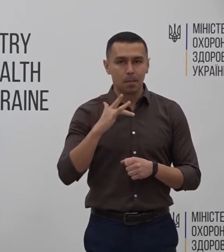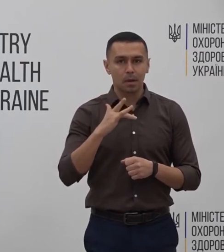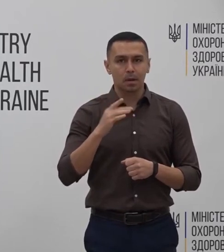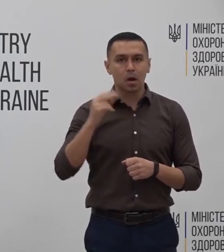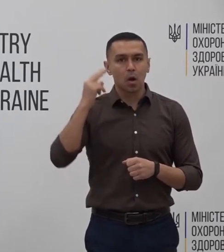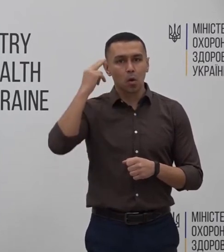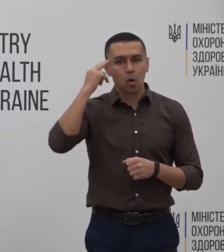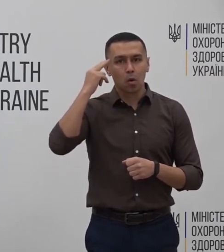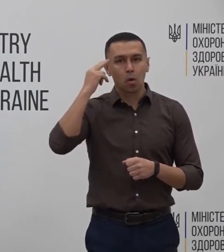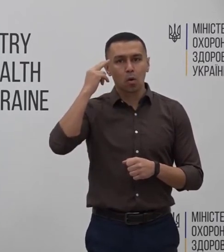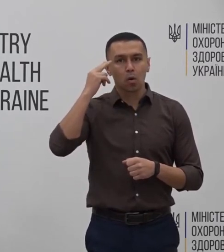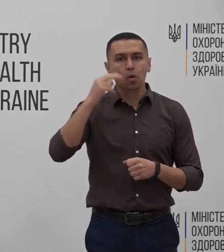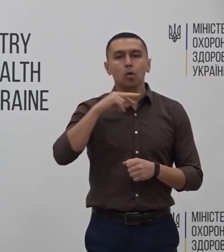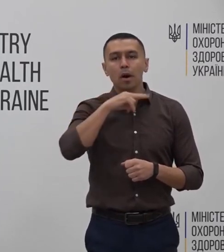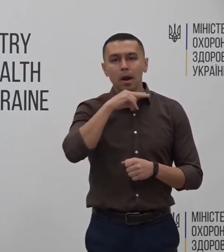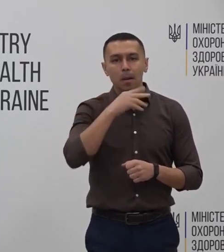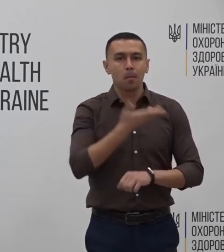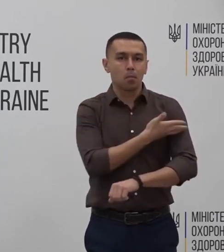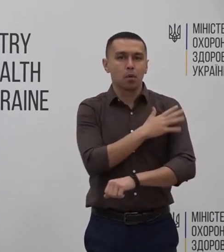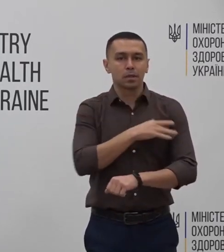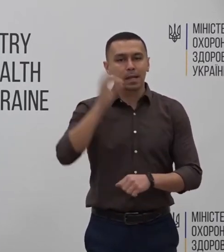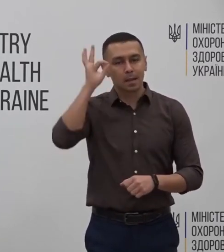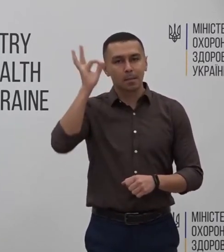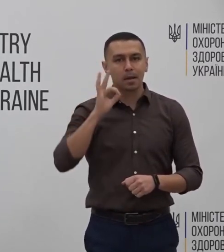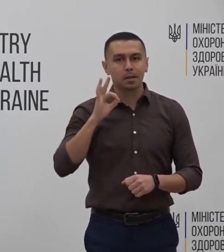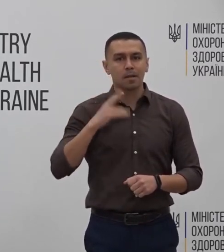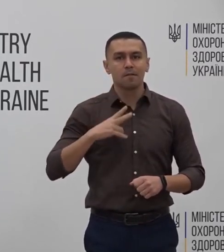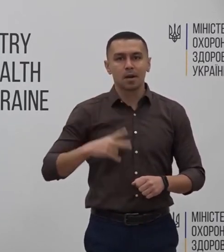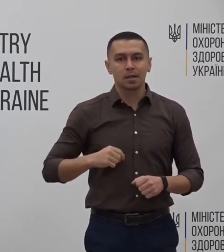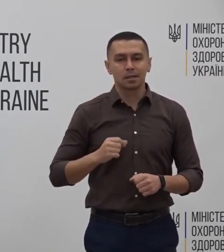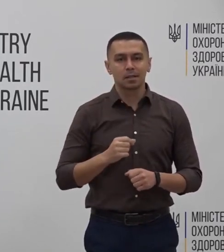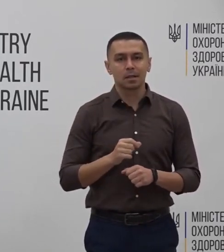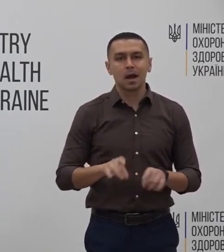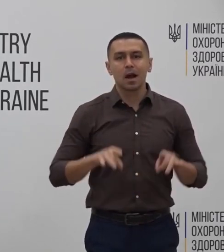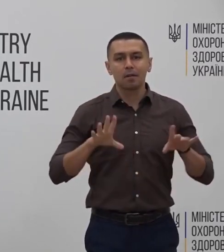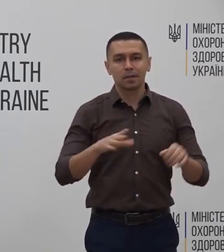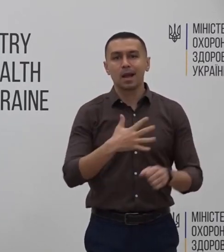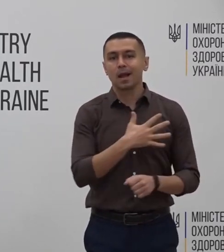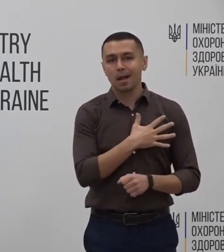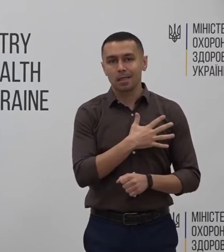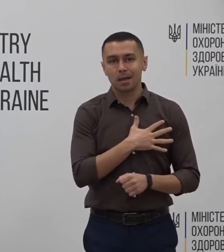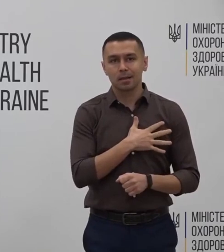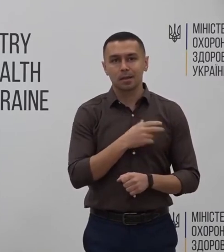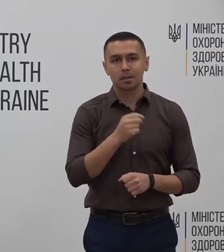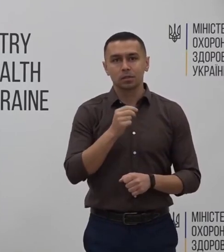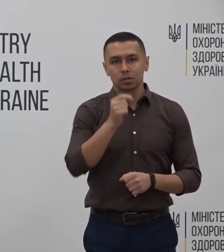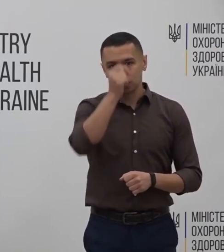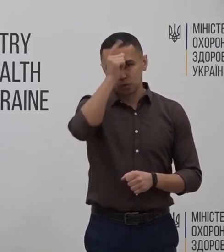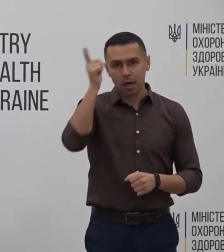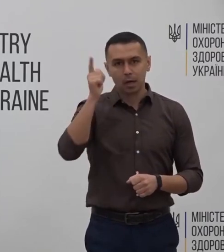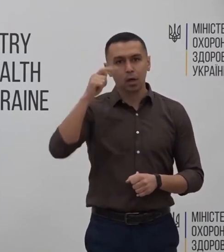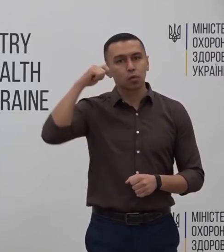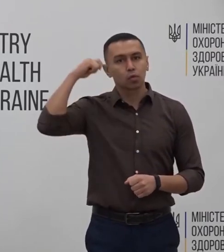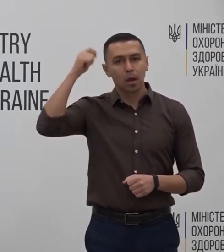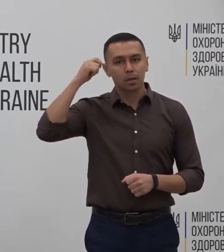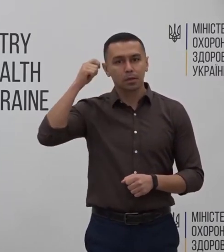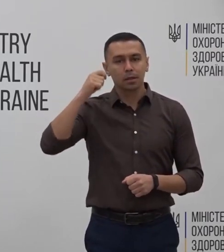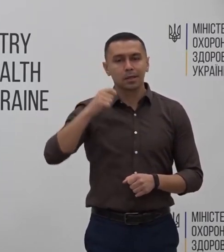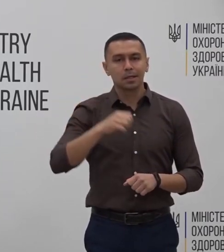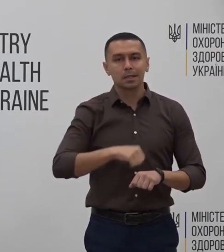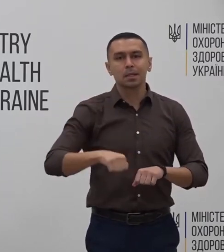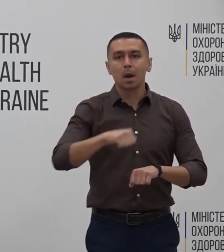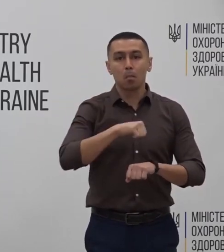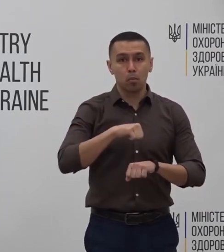Америки, Корея, Польща, Німеччина, Велика Британія, Франція, Австрія, Канада, Чехія, Туреччина,